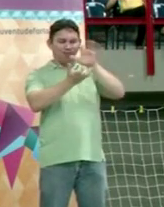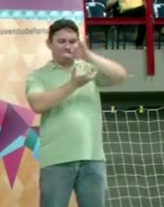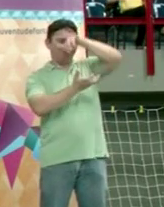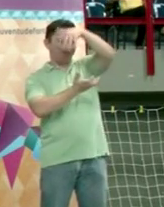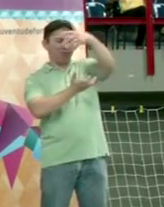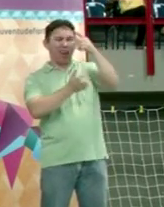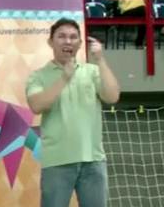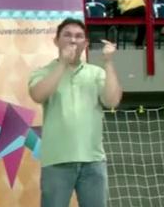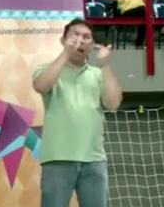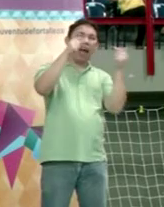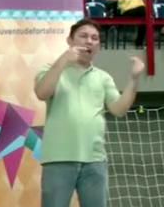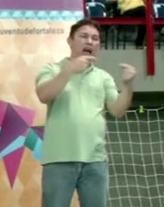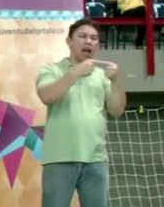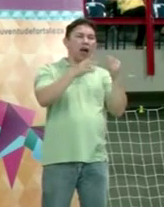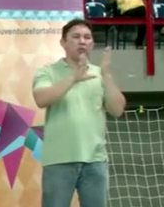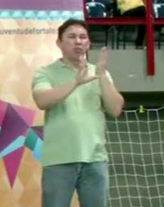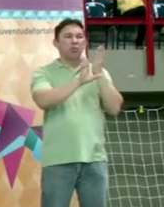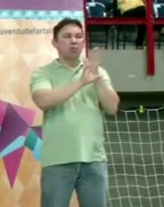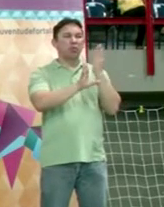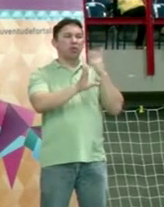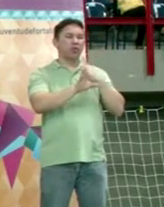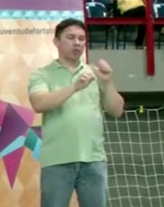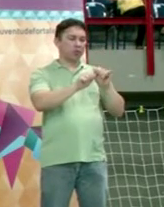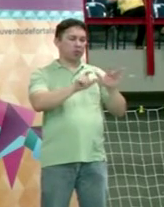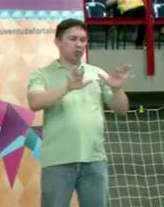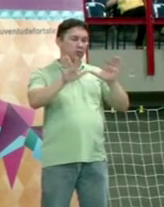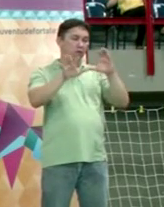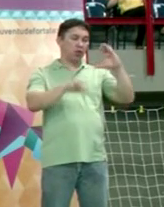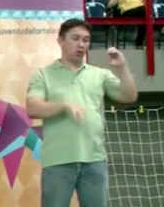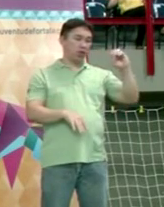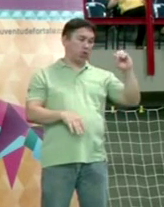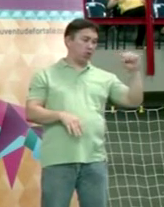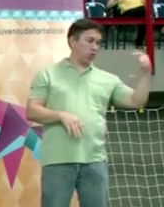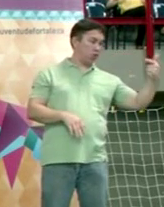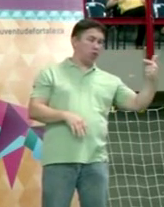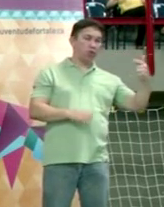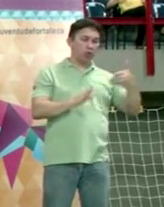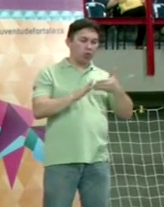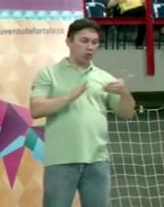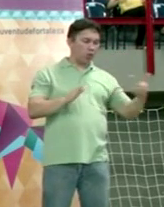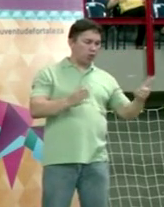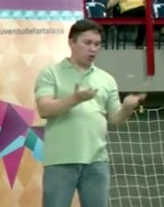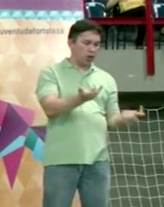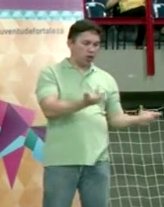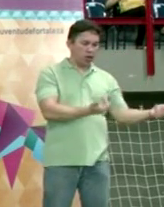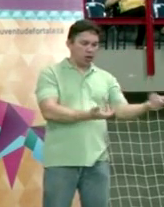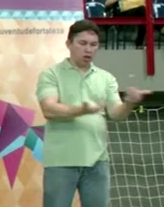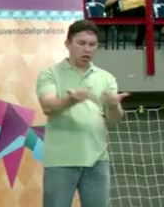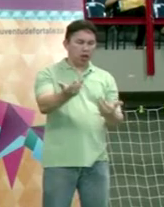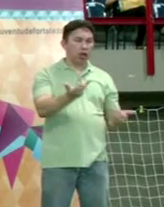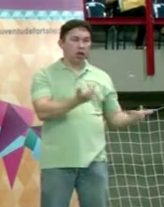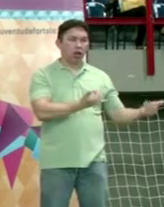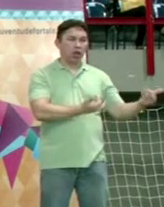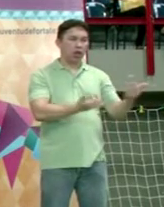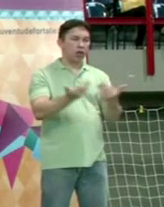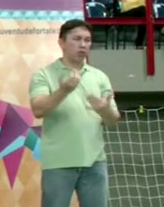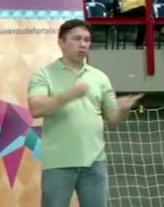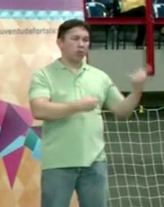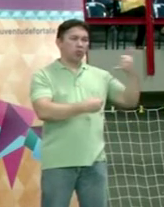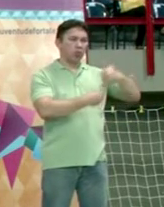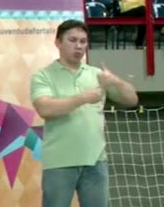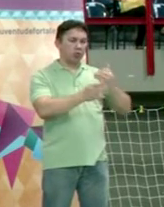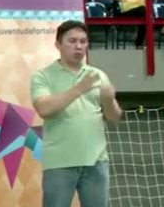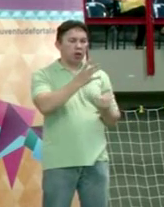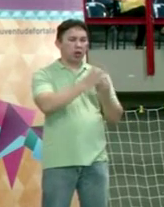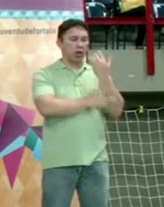vezes atribuído à intensa liberação de CO2 durante a queima de combustíveis fósseis para a geração